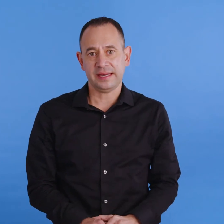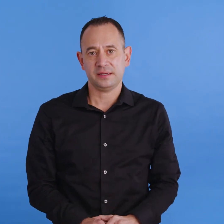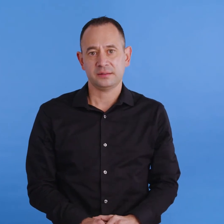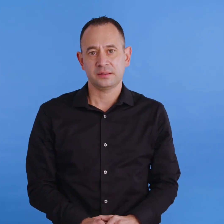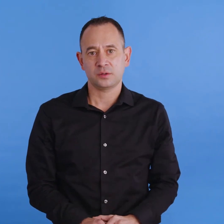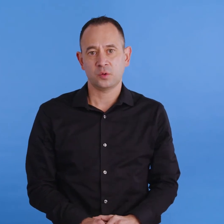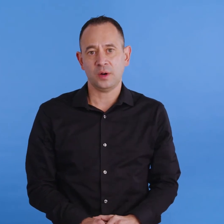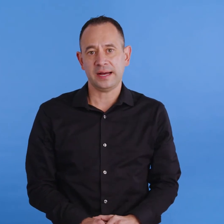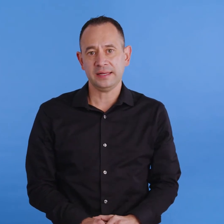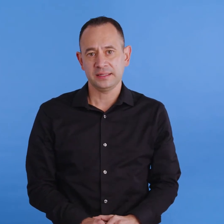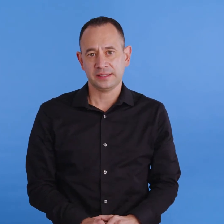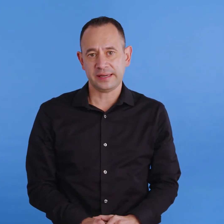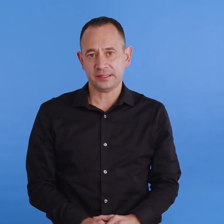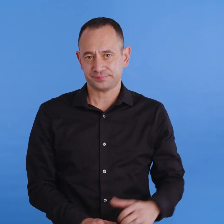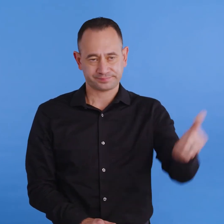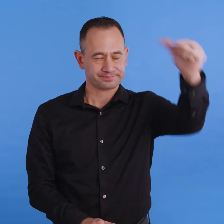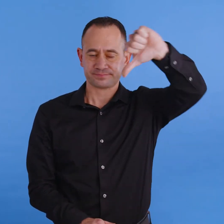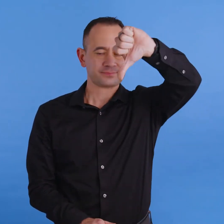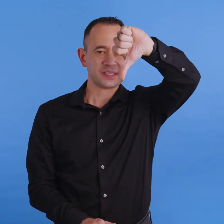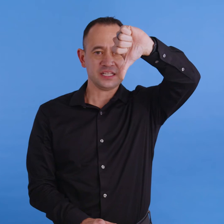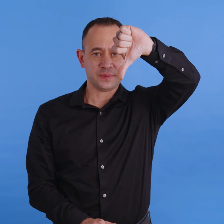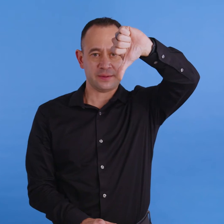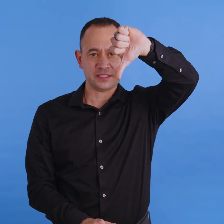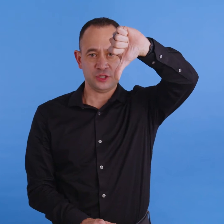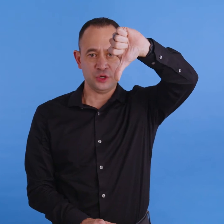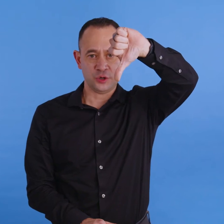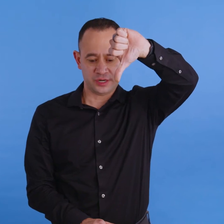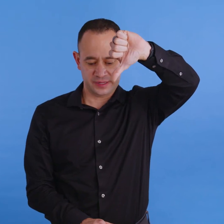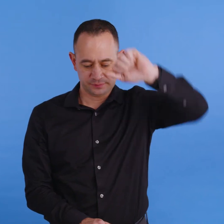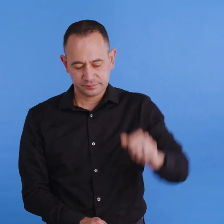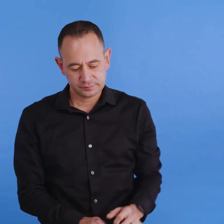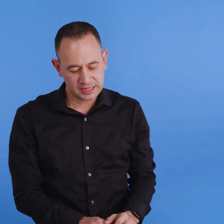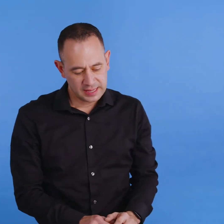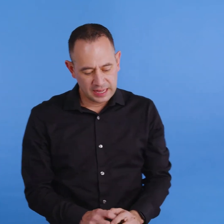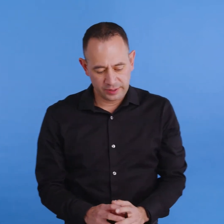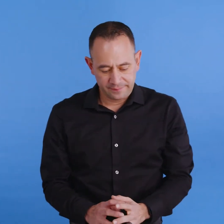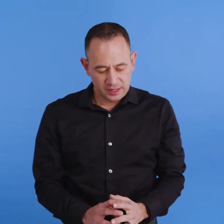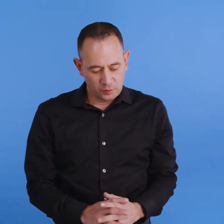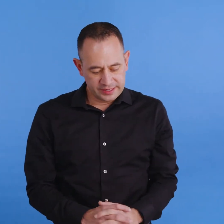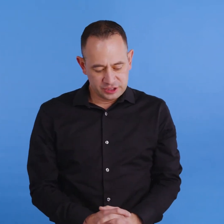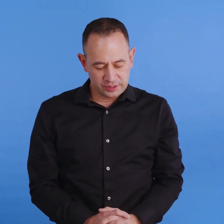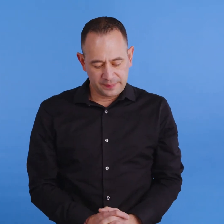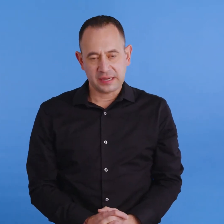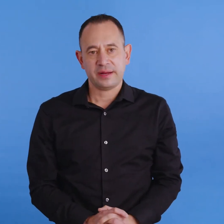que. Cuál, que. Esas palabras no riman. Ahora, voy a decir una palabra.